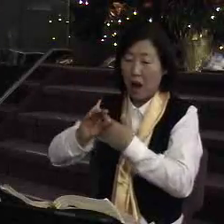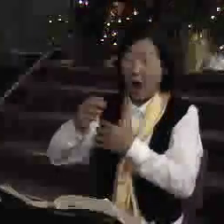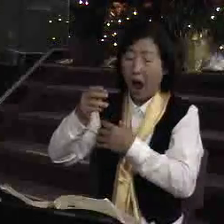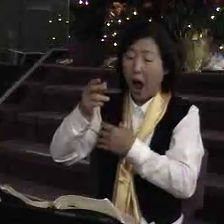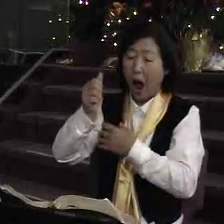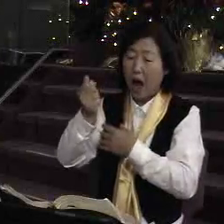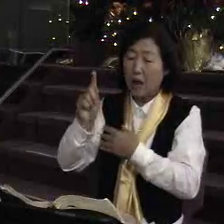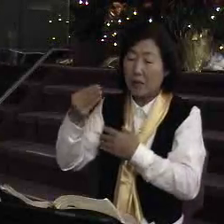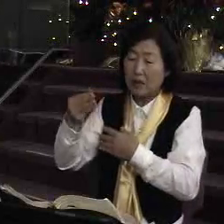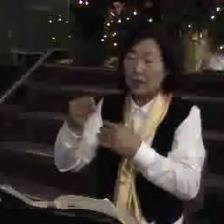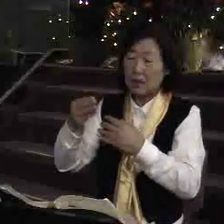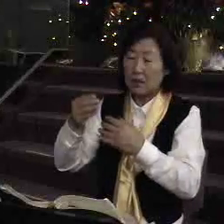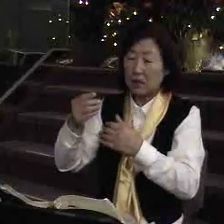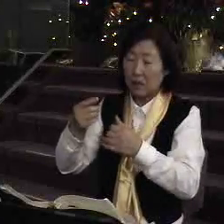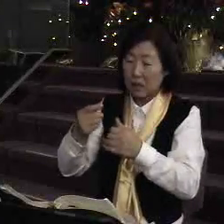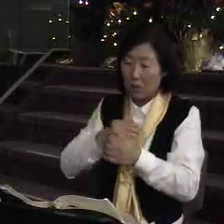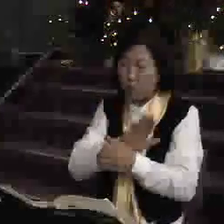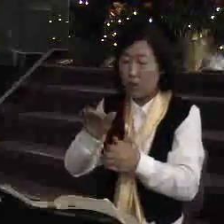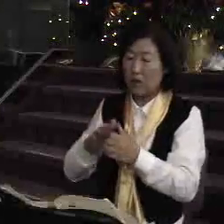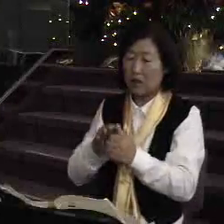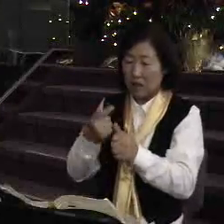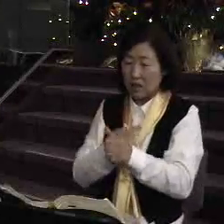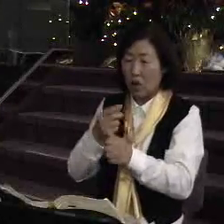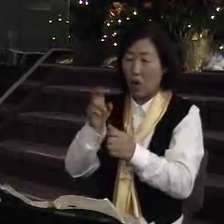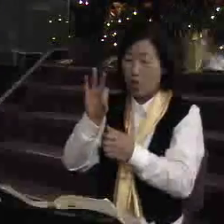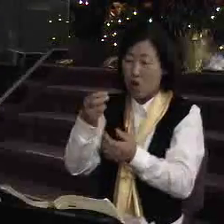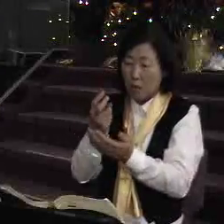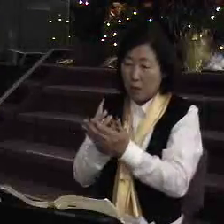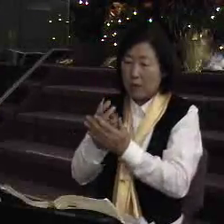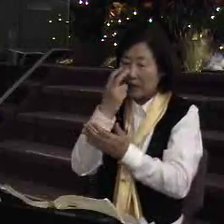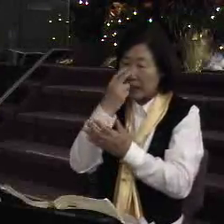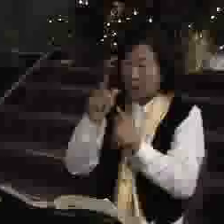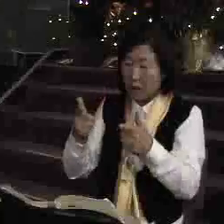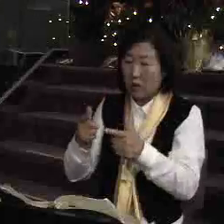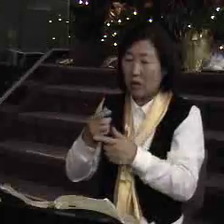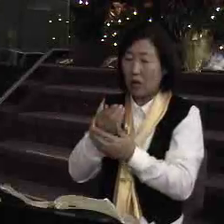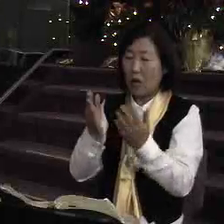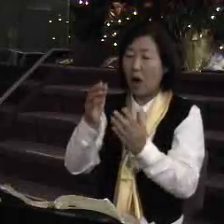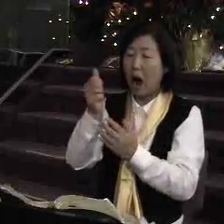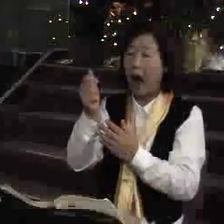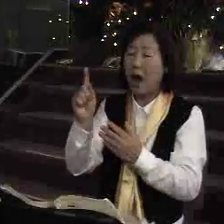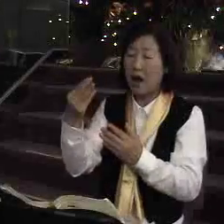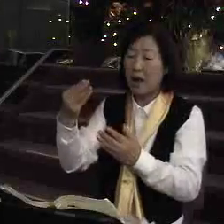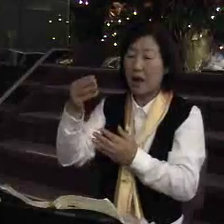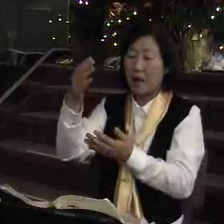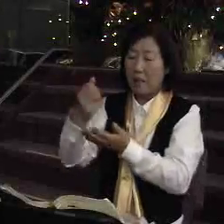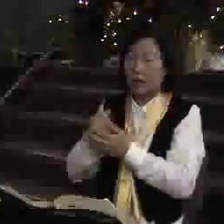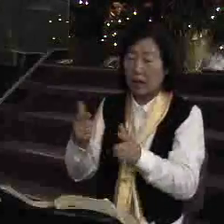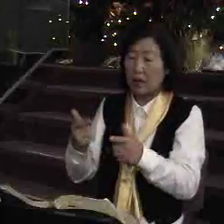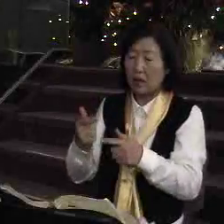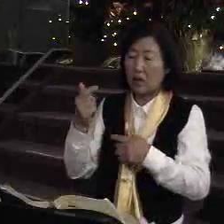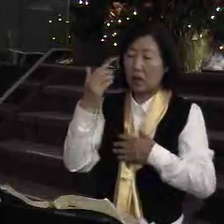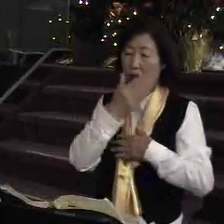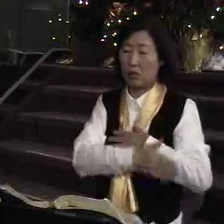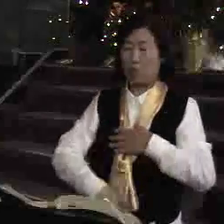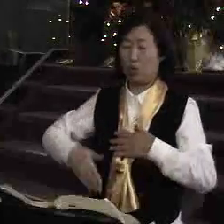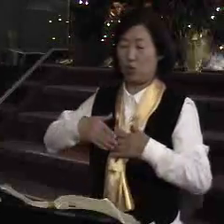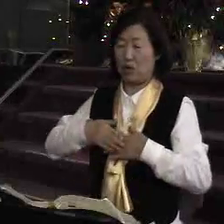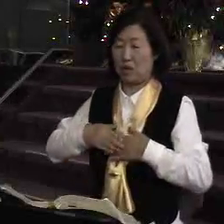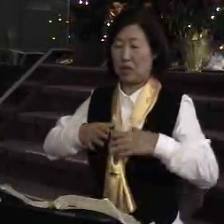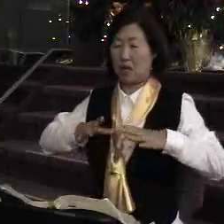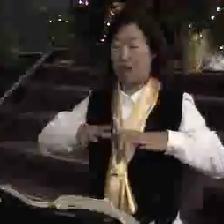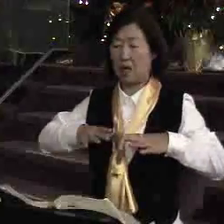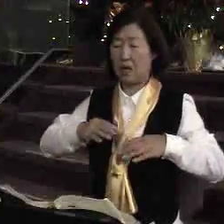할례받는 저희라도 스스로 율법은 지키지 아니하고 너희로 할례받게 하려 하는 것은 너희의 육체로 자랑하려